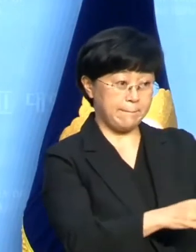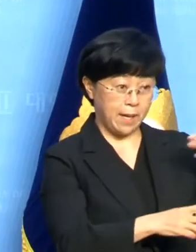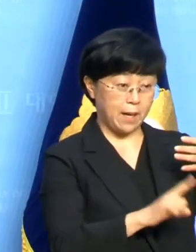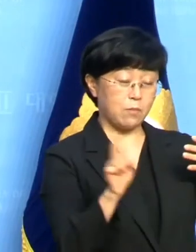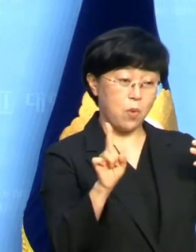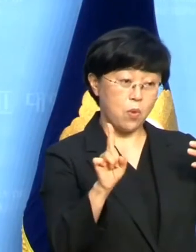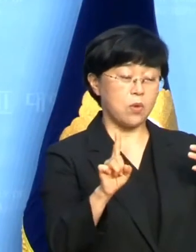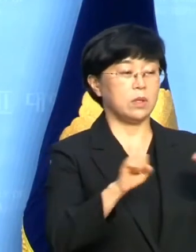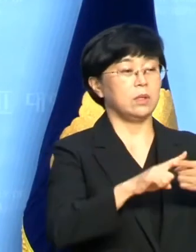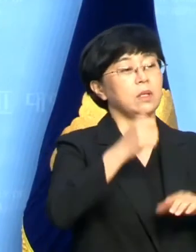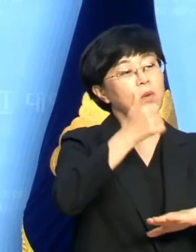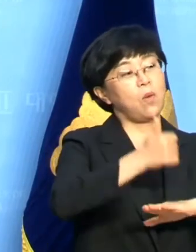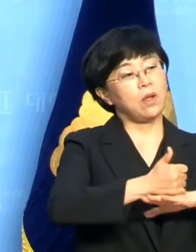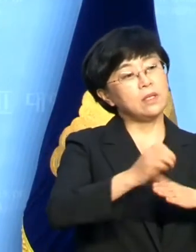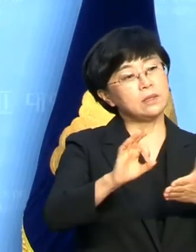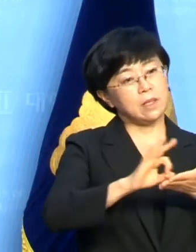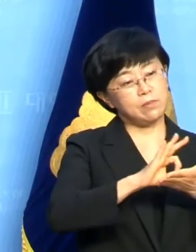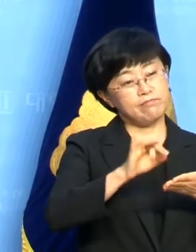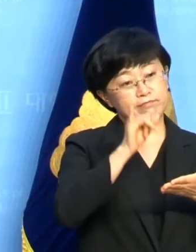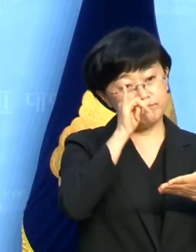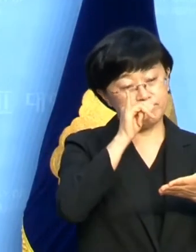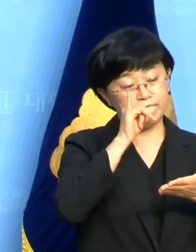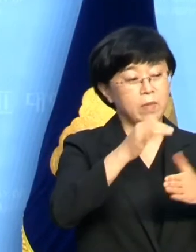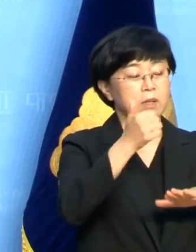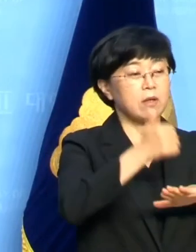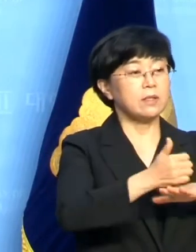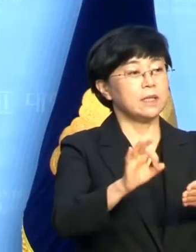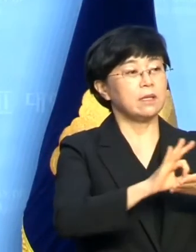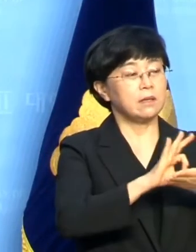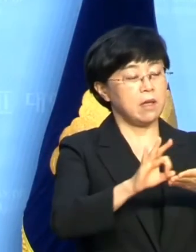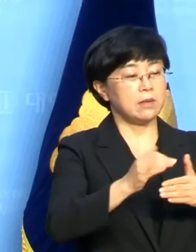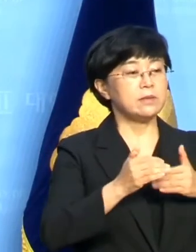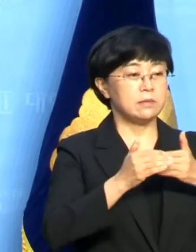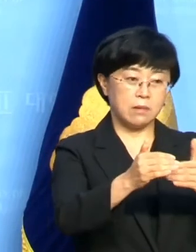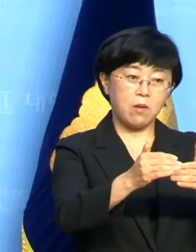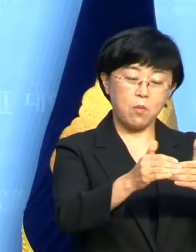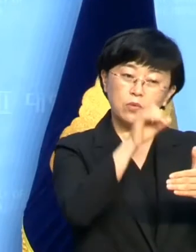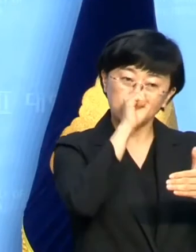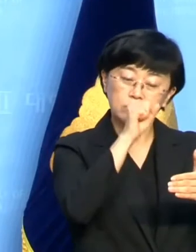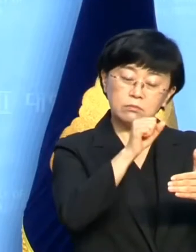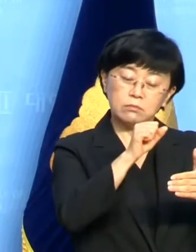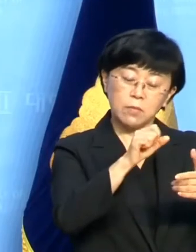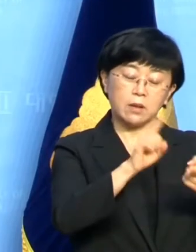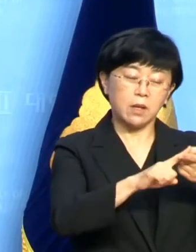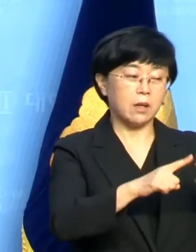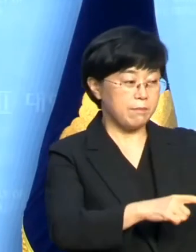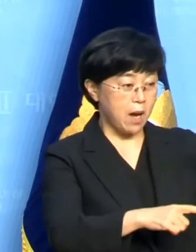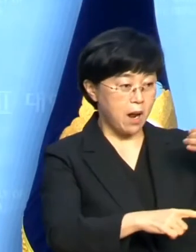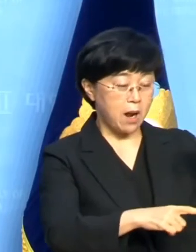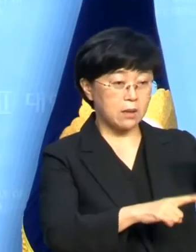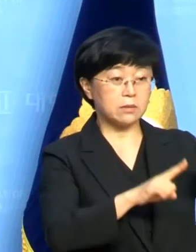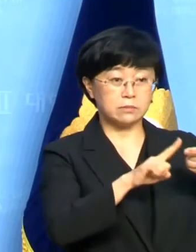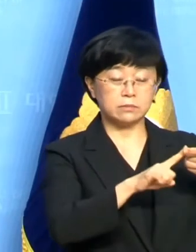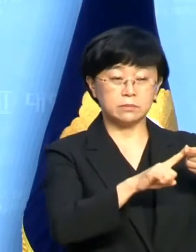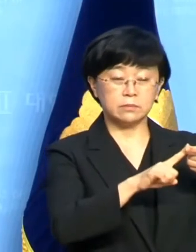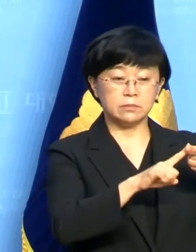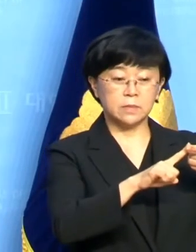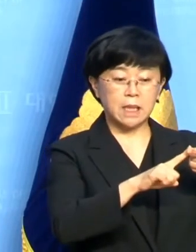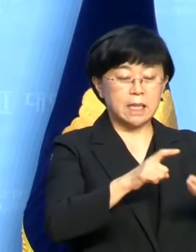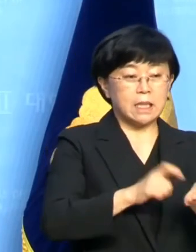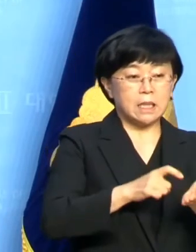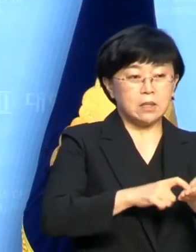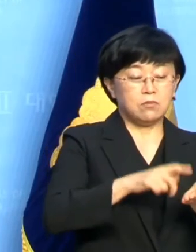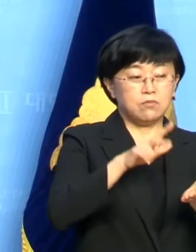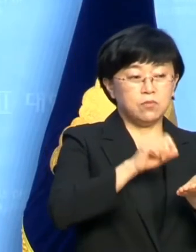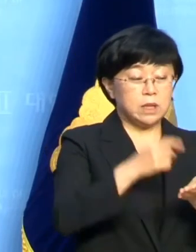곳 결산 입니까 결산 테 진행되는 거 아니냐 는 등의 이유를 별명 긴급